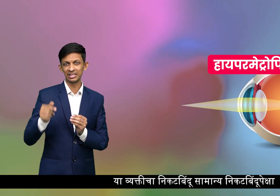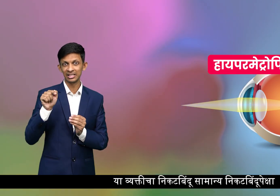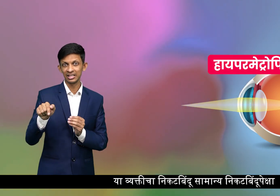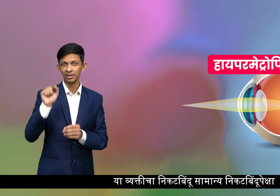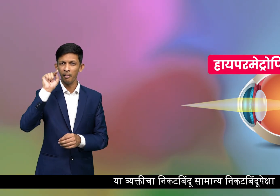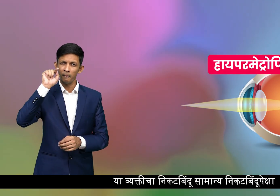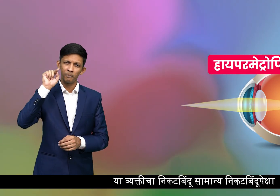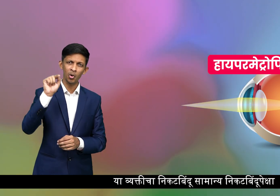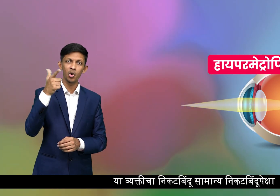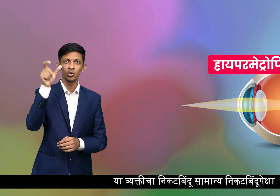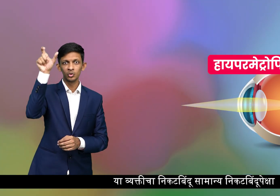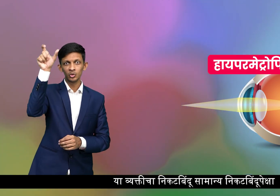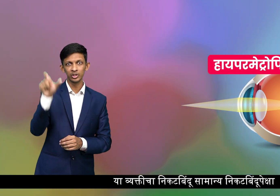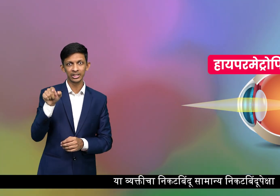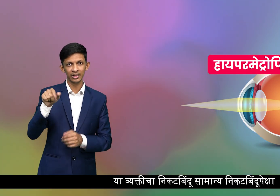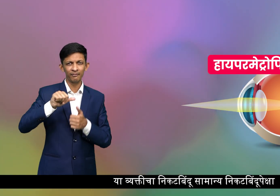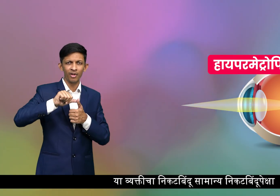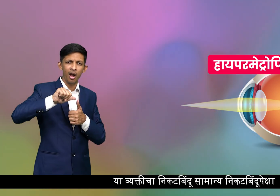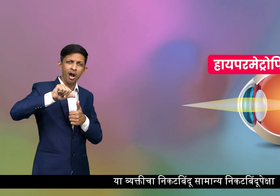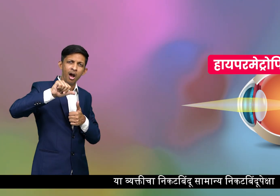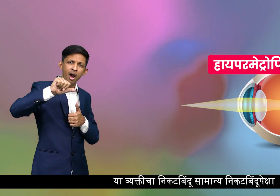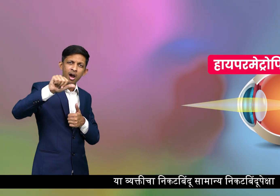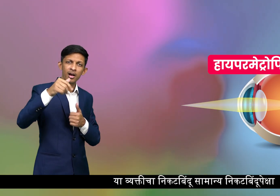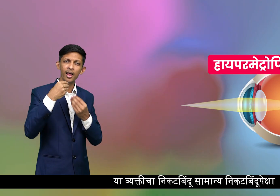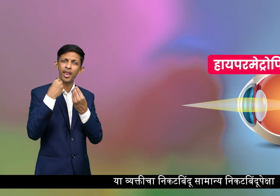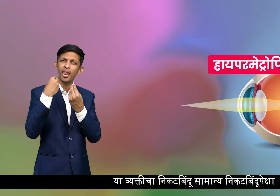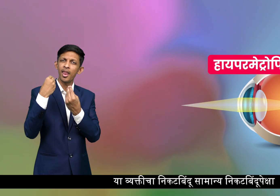या व्यक्तीचा निकटबिंदू सामान्य निकटबिंदूपेक्षा